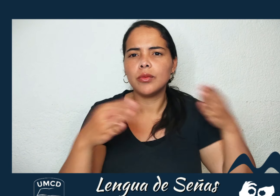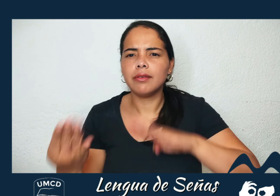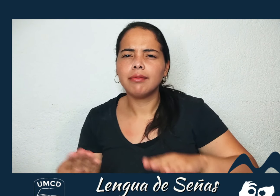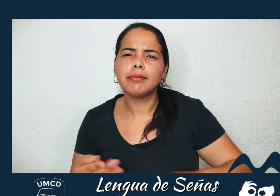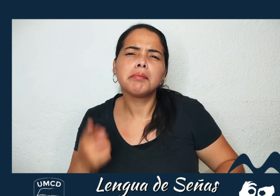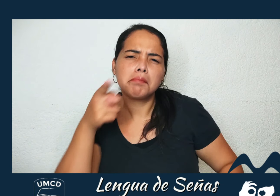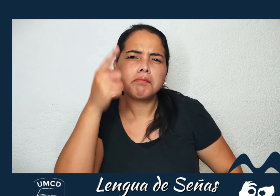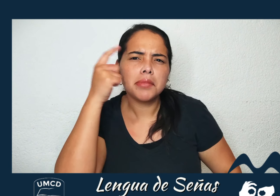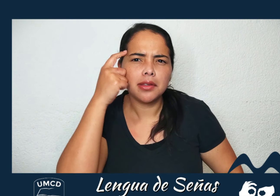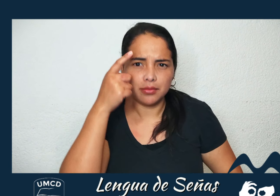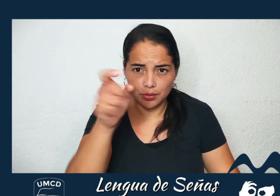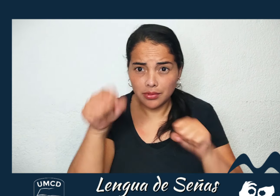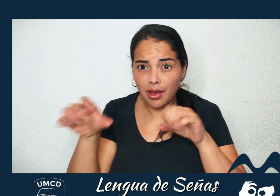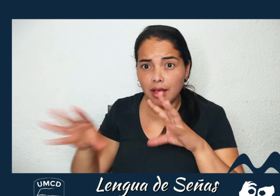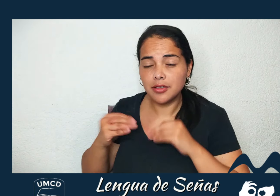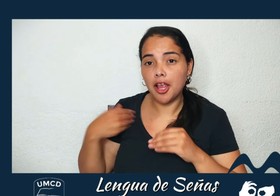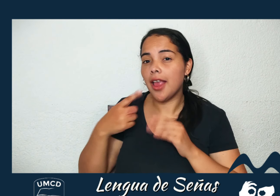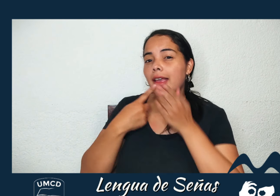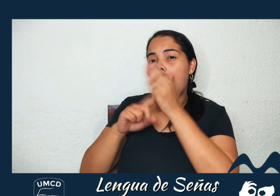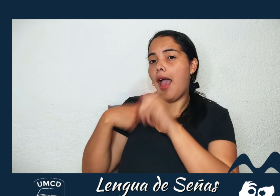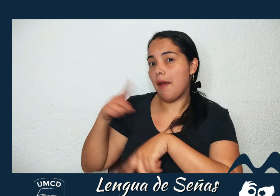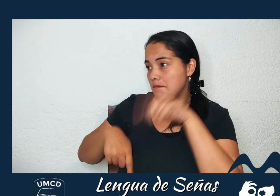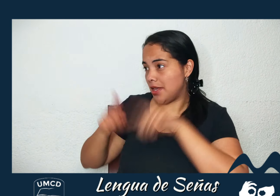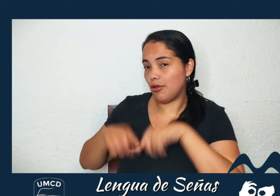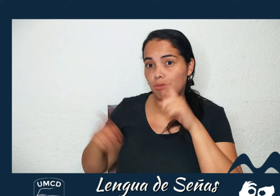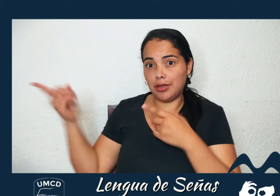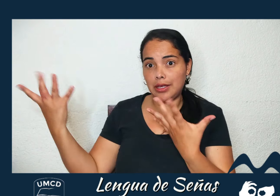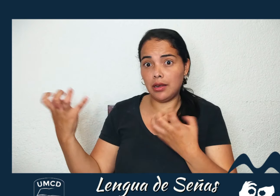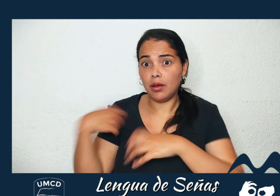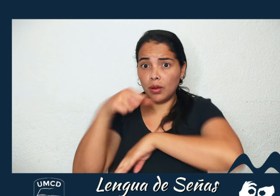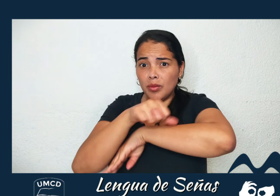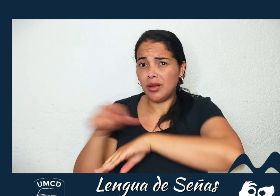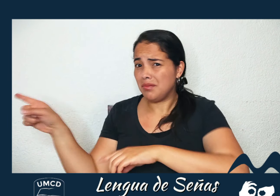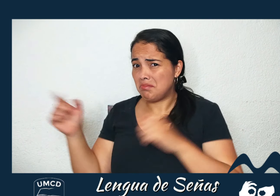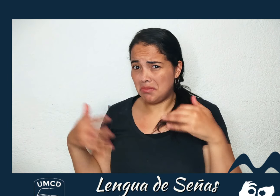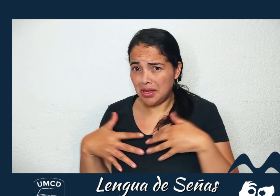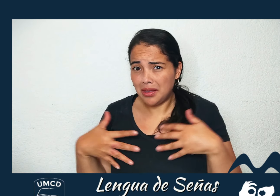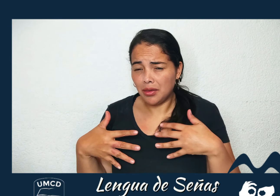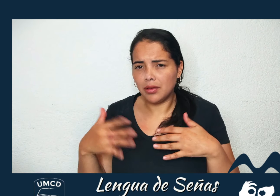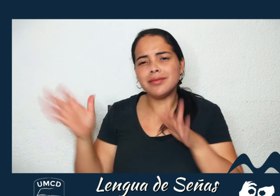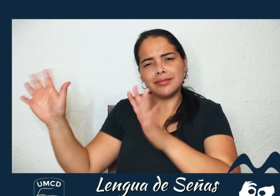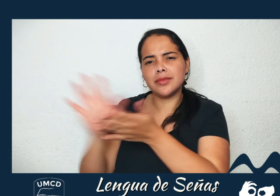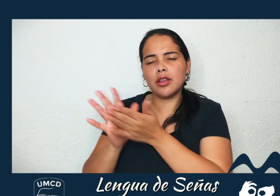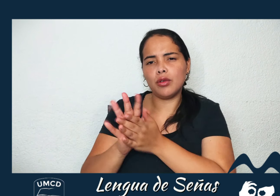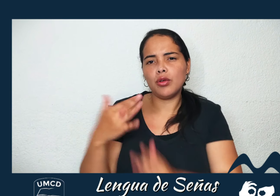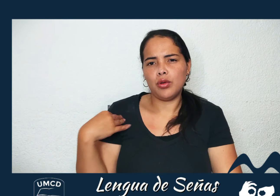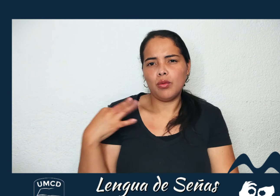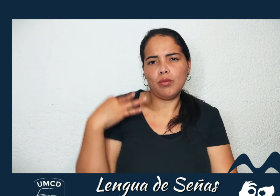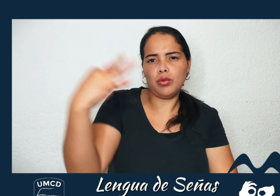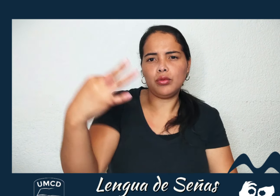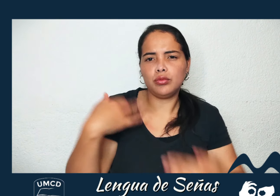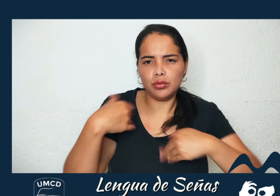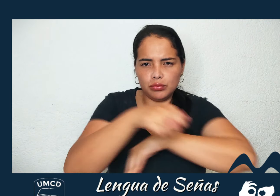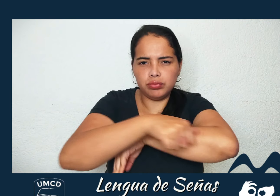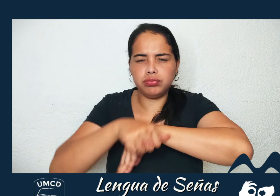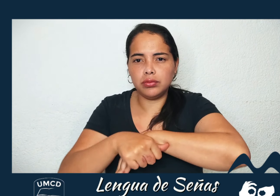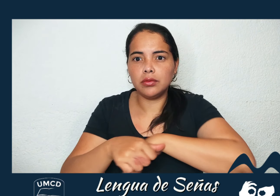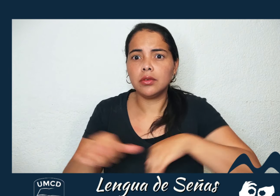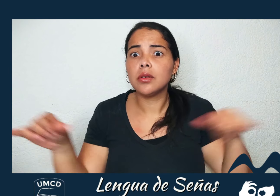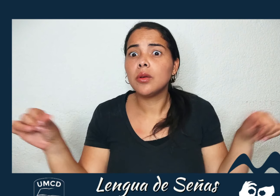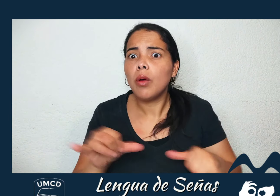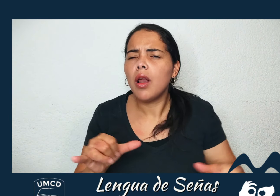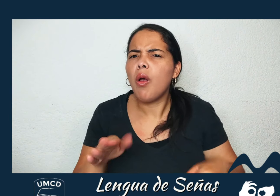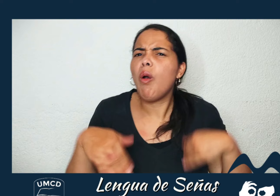pecados, teníamos que mirar también en la persona quien tenía que pasar por el sufrimiento del castigo